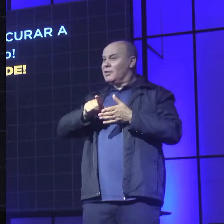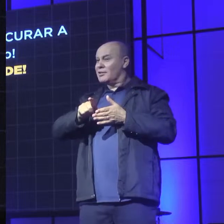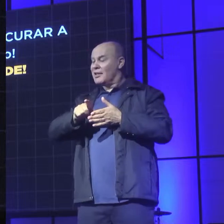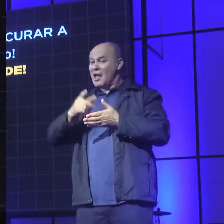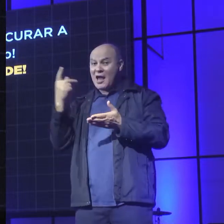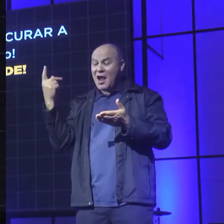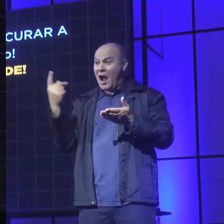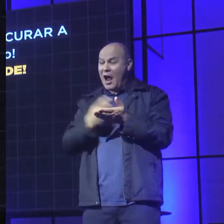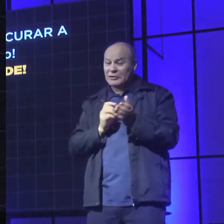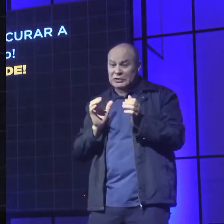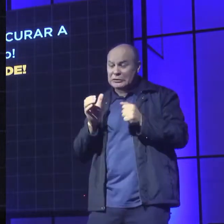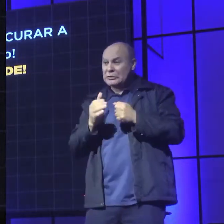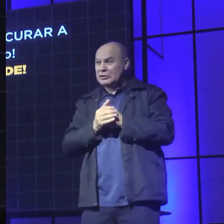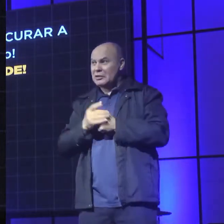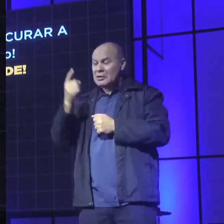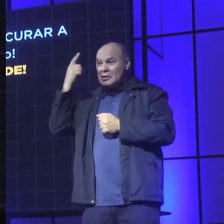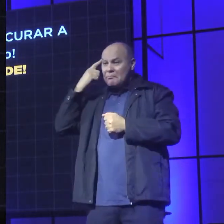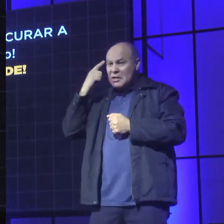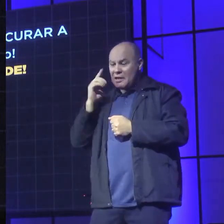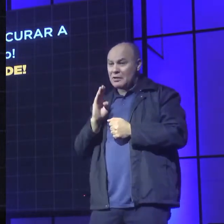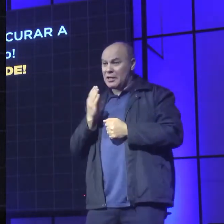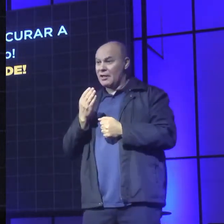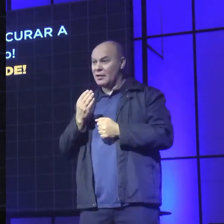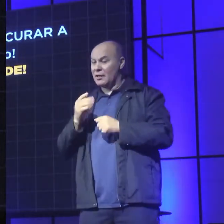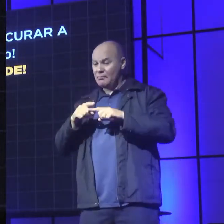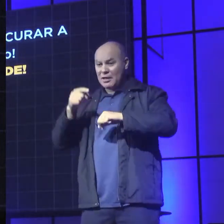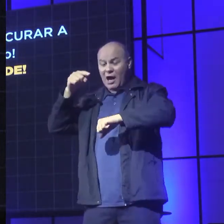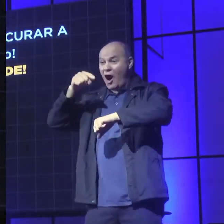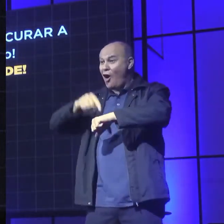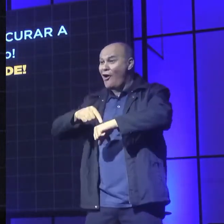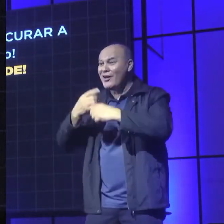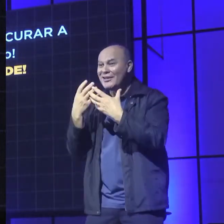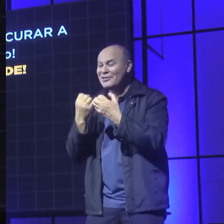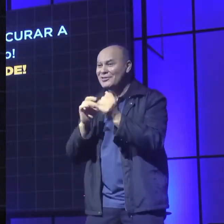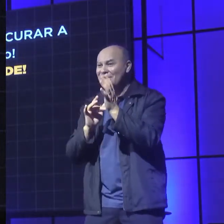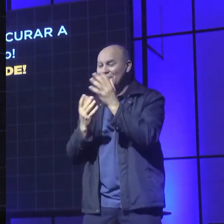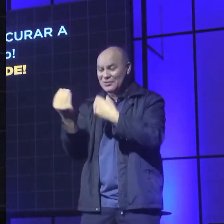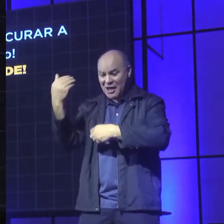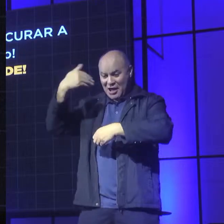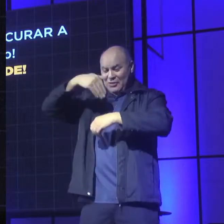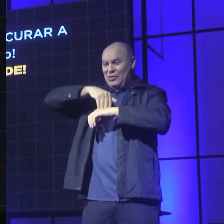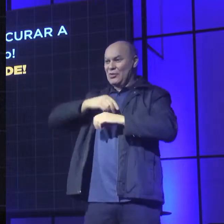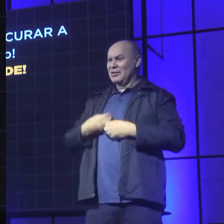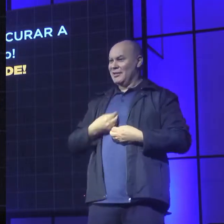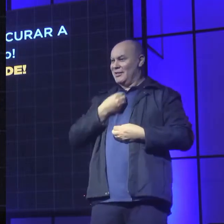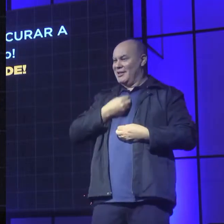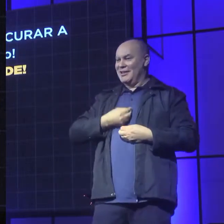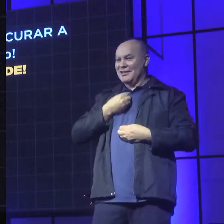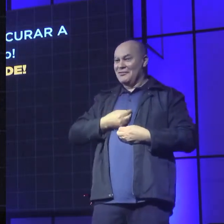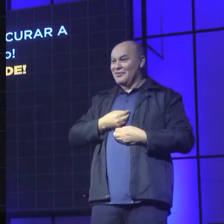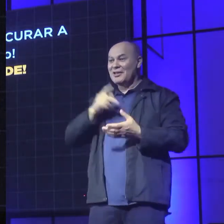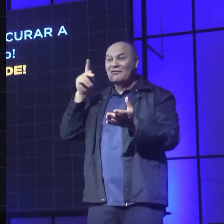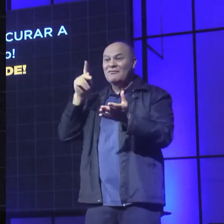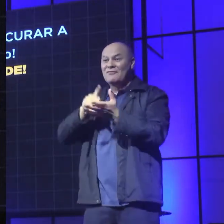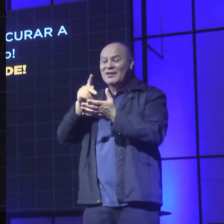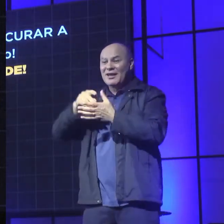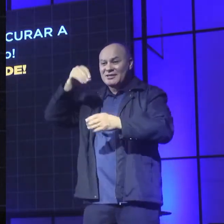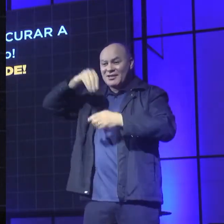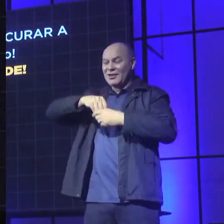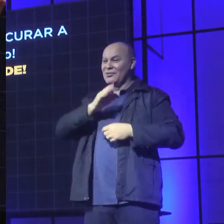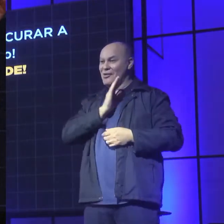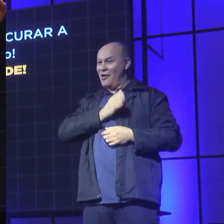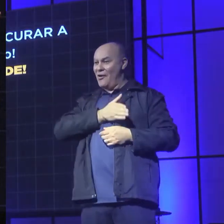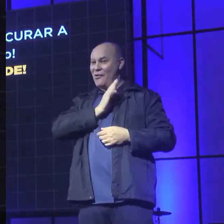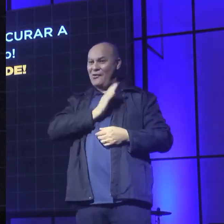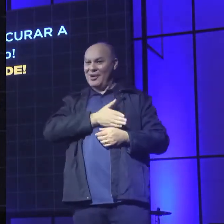algo que talvez você precise entender. A verdade nunca foi um lugar para